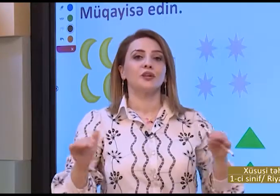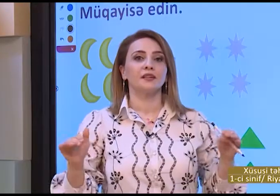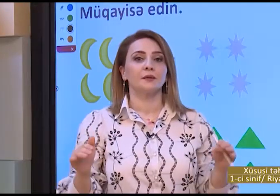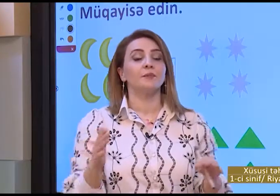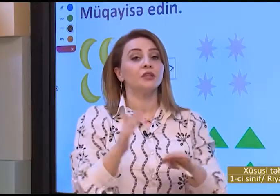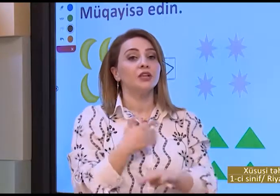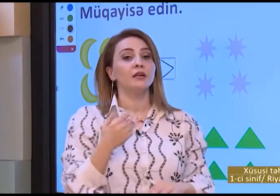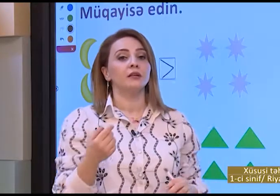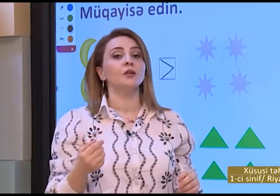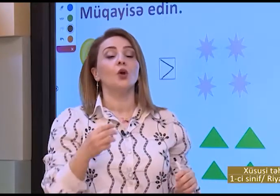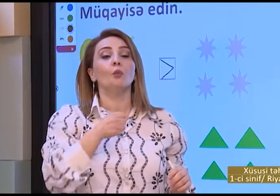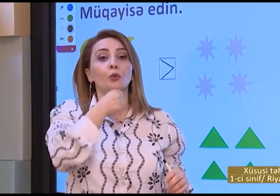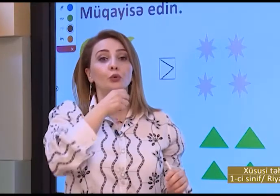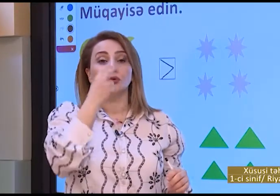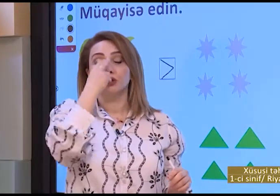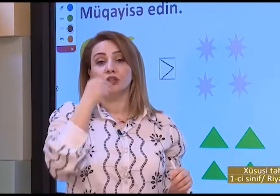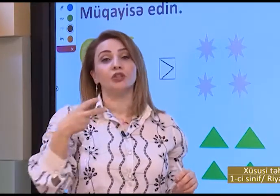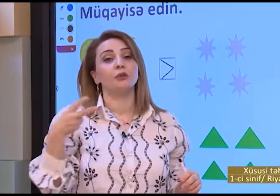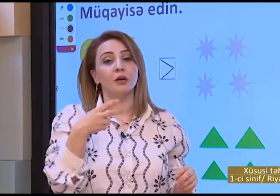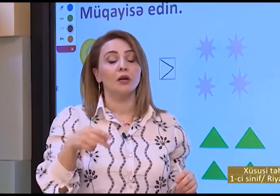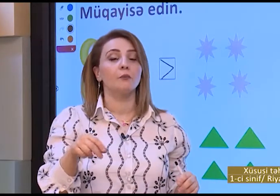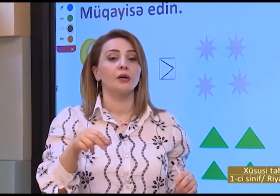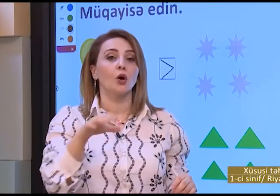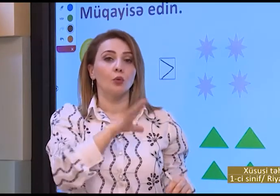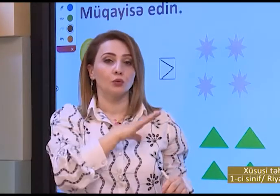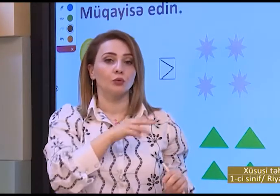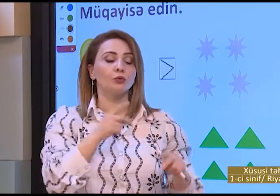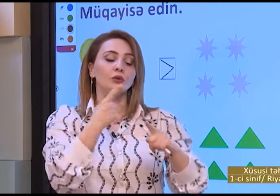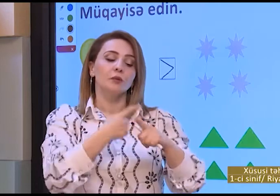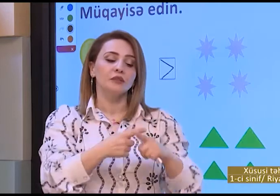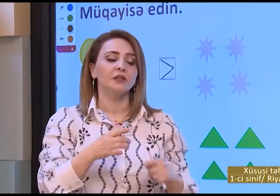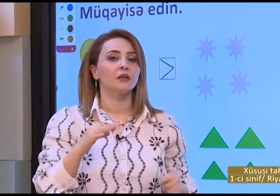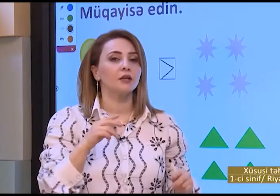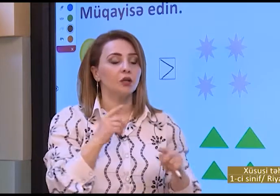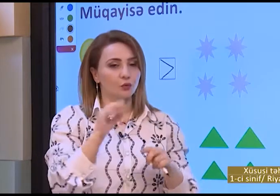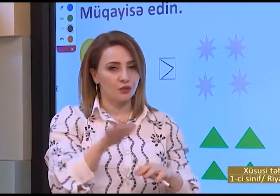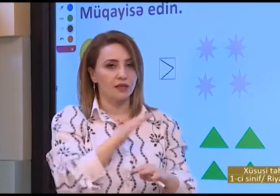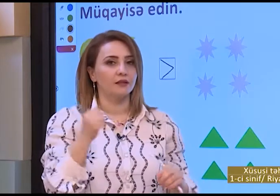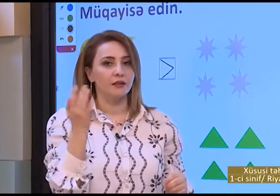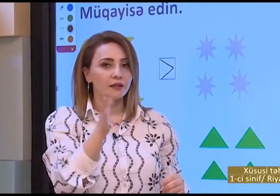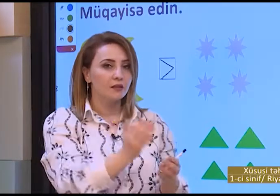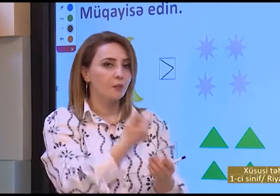Uşaqlar, gəlin böyük, kiçik, bərabər olduğunu misallar üzərində tapaq.